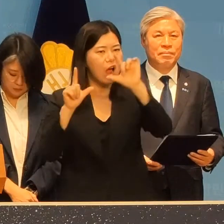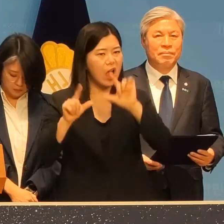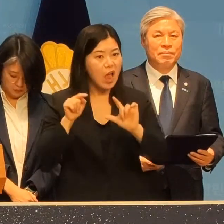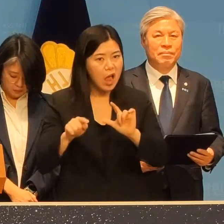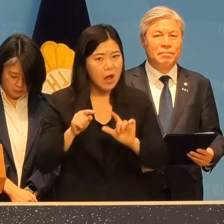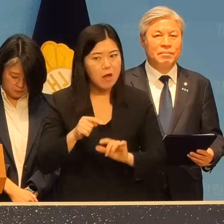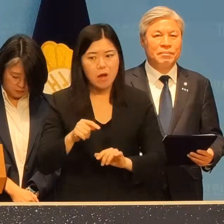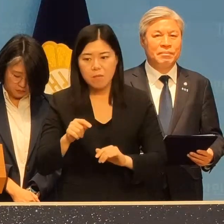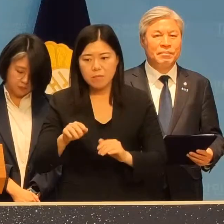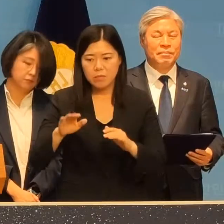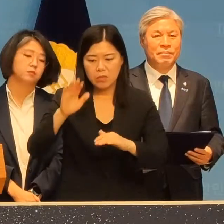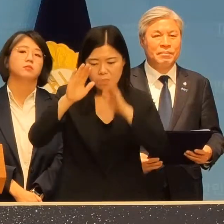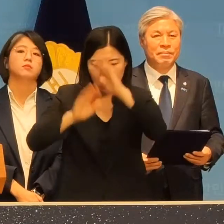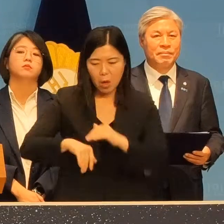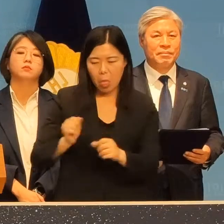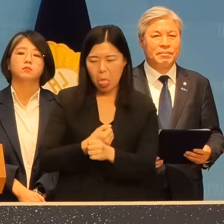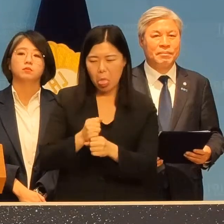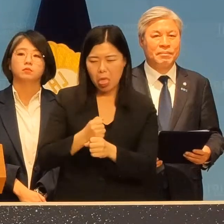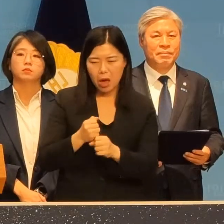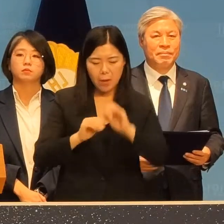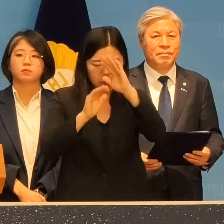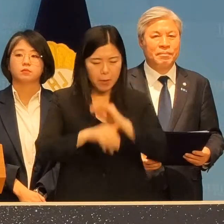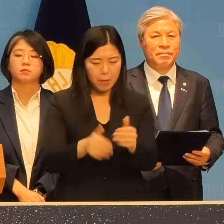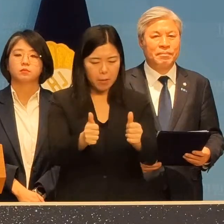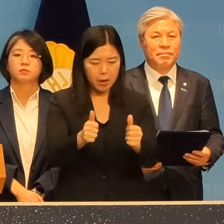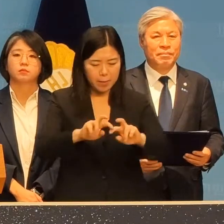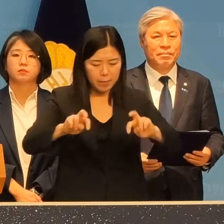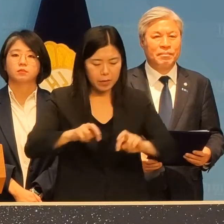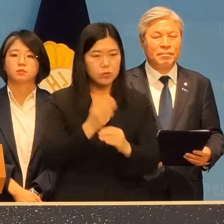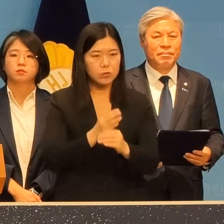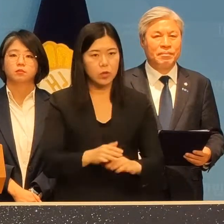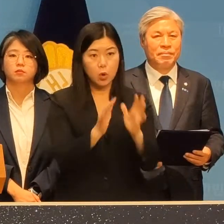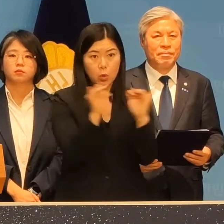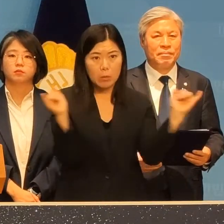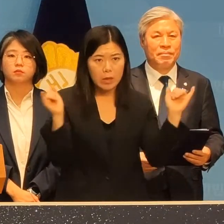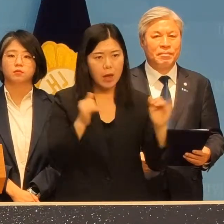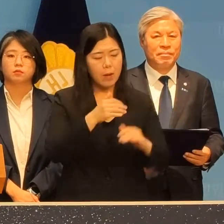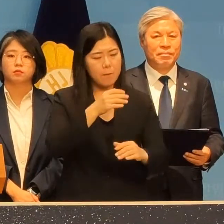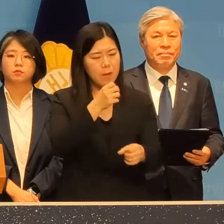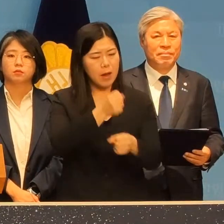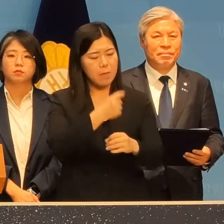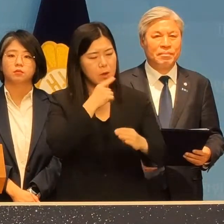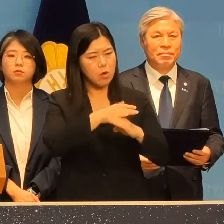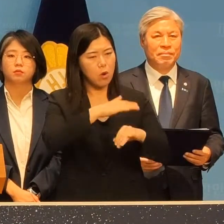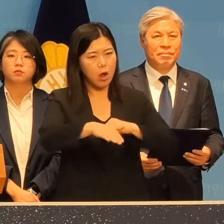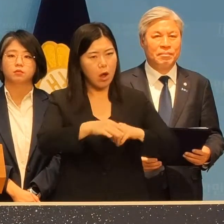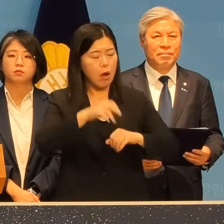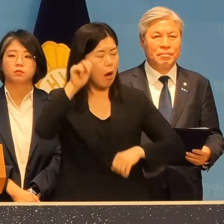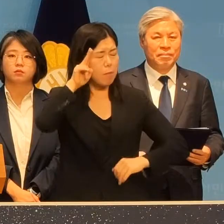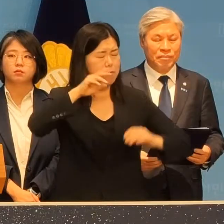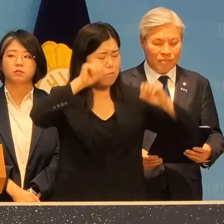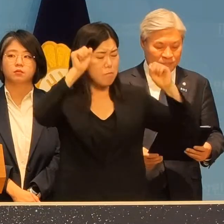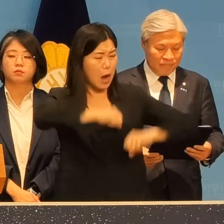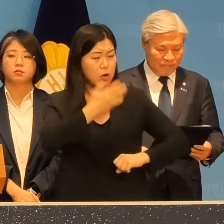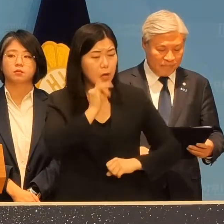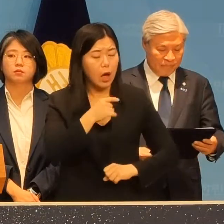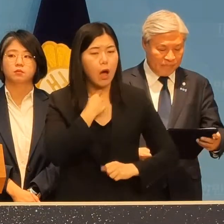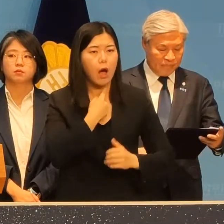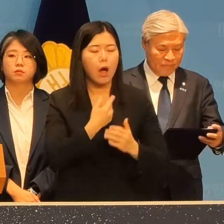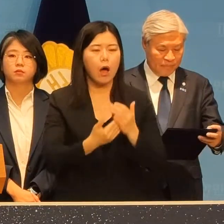있습니다. 국민이 피와 땀으로 만들어낸 민주주의가 한순간에 무너질 수 있다는 것을 몸소